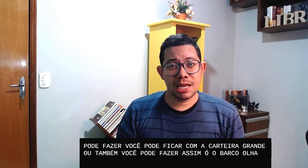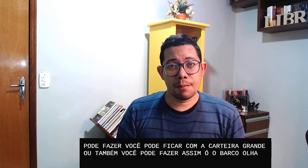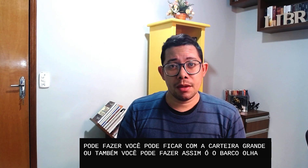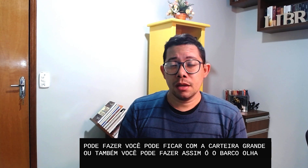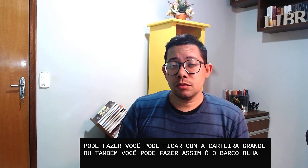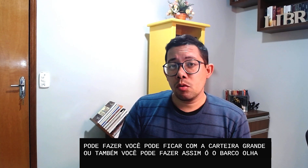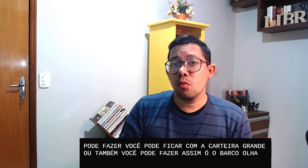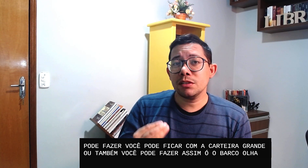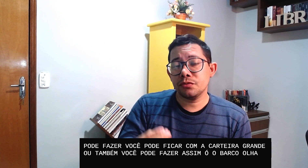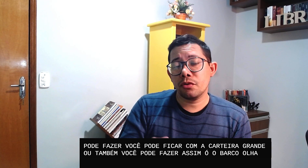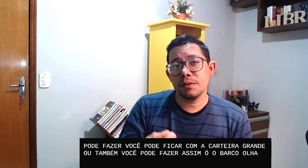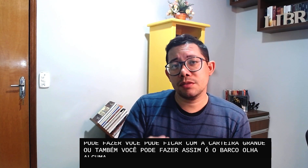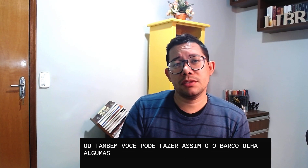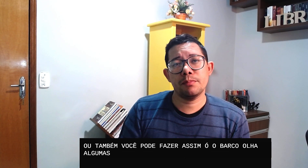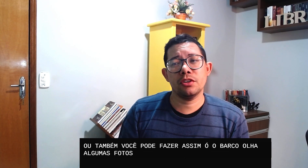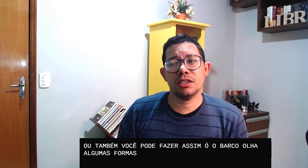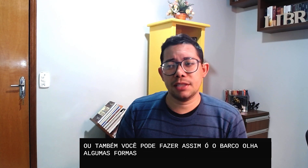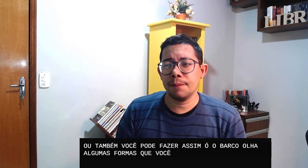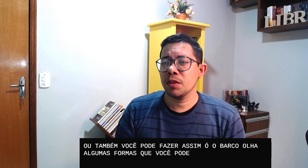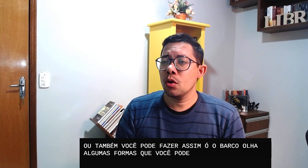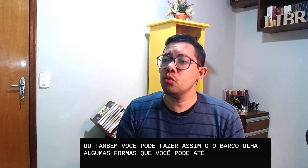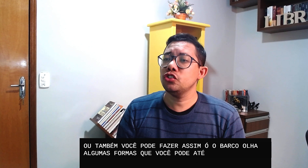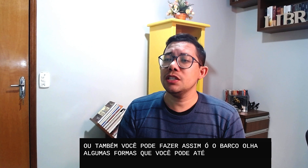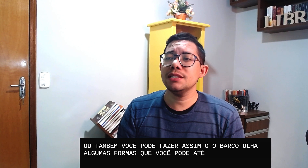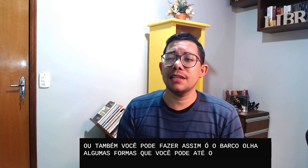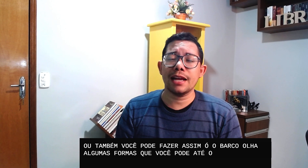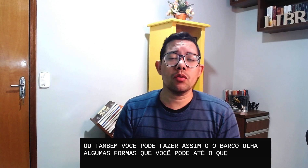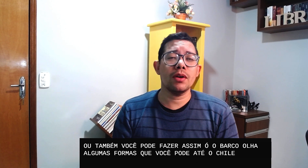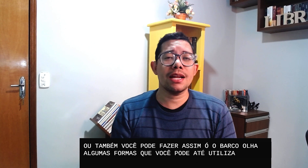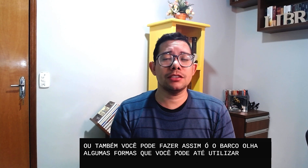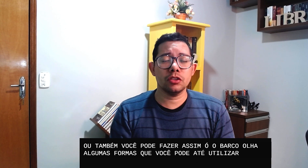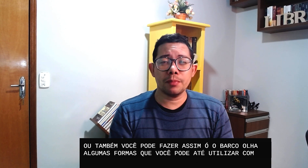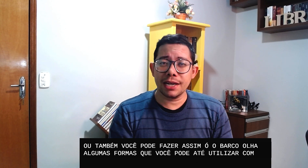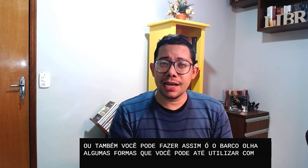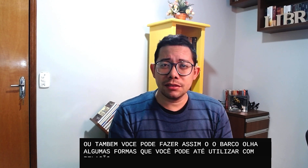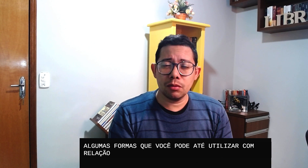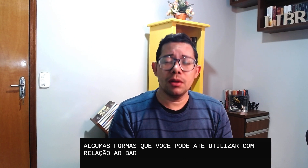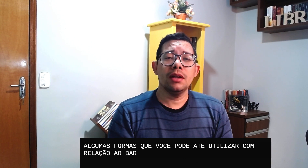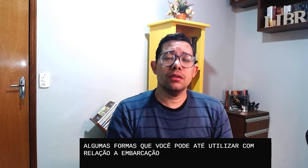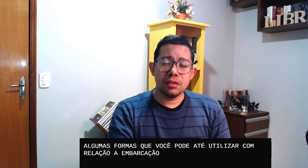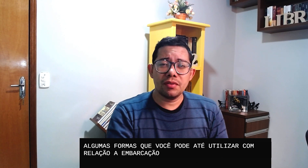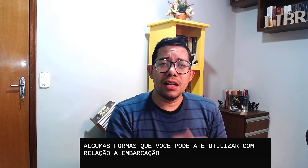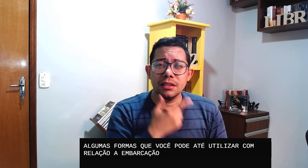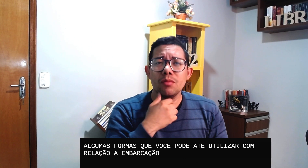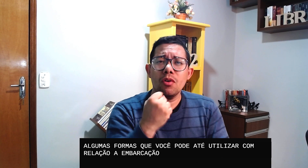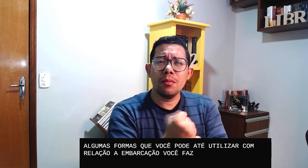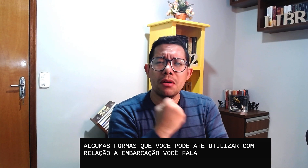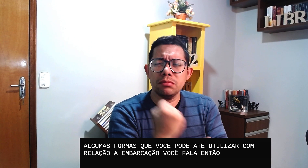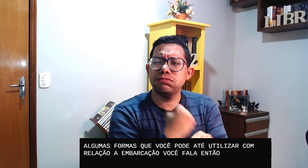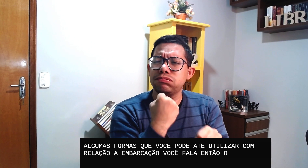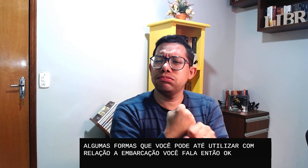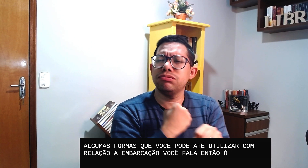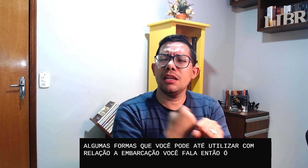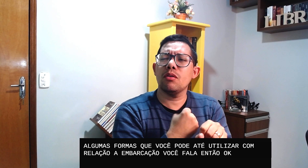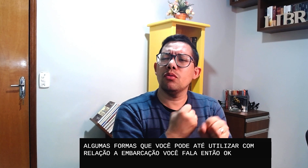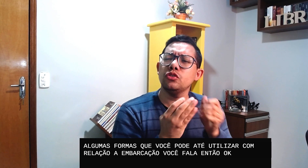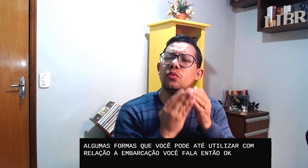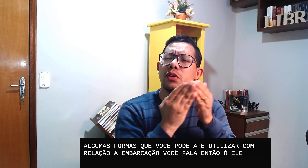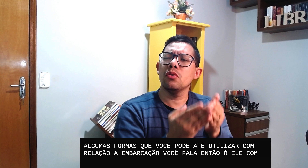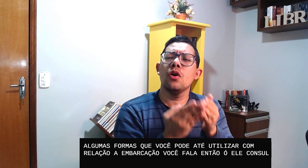Percebe? São algumas formas que você pode até utilizar com relação à embarcação. Então você fala, então o homem, ó, ele construiu